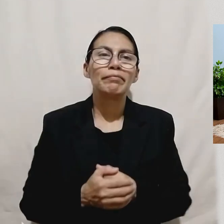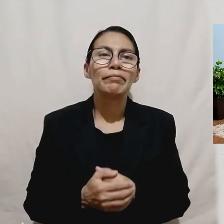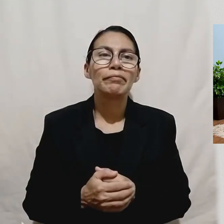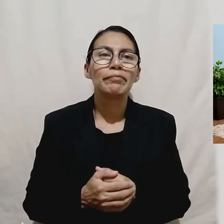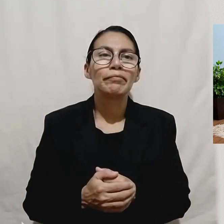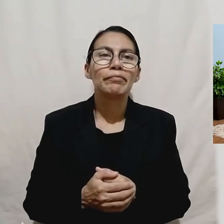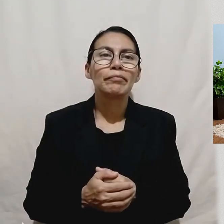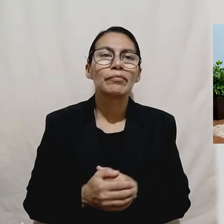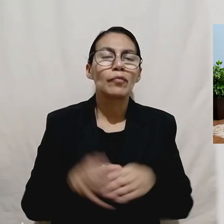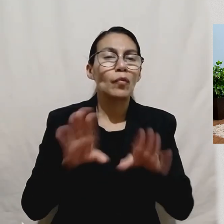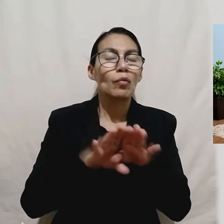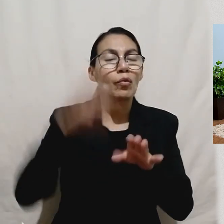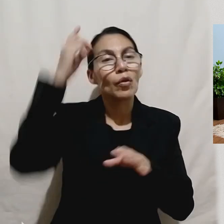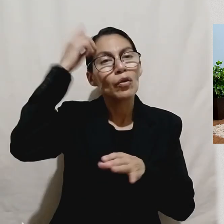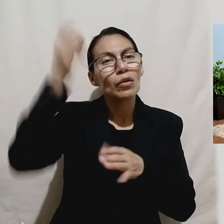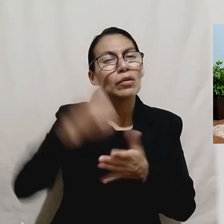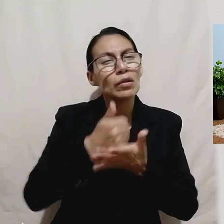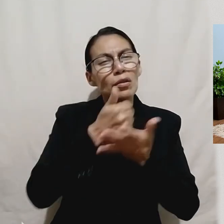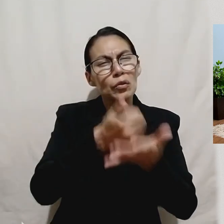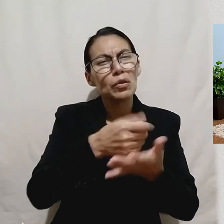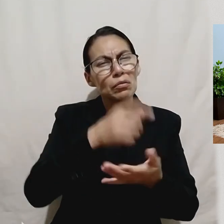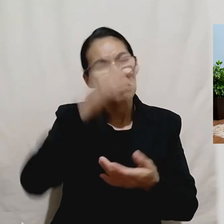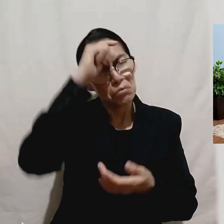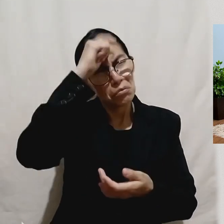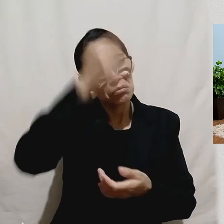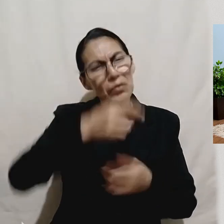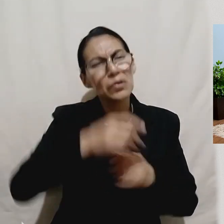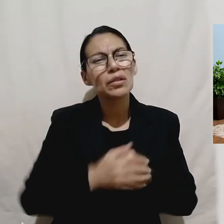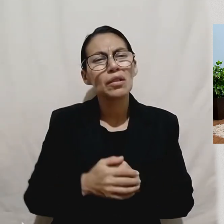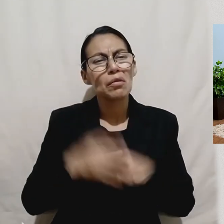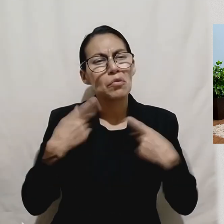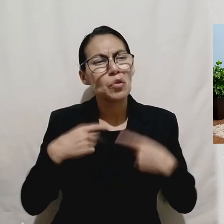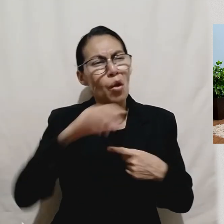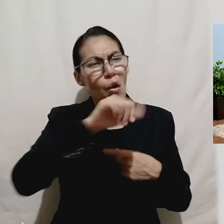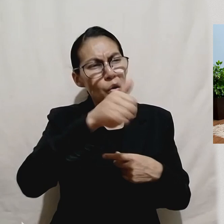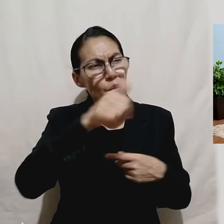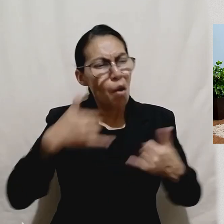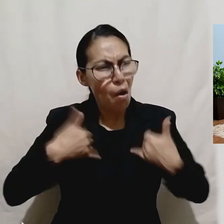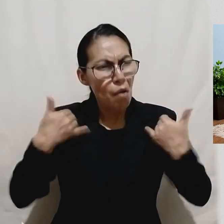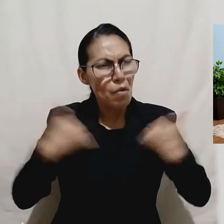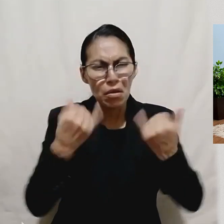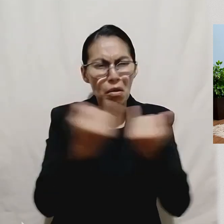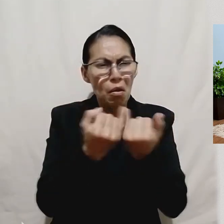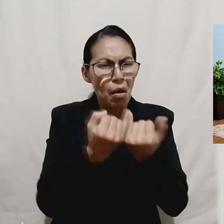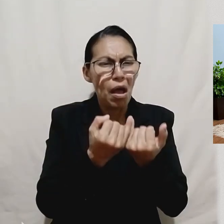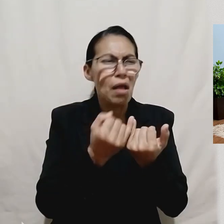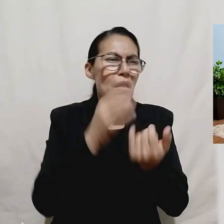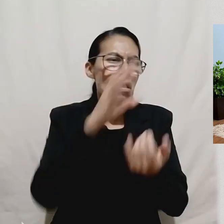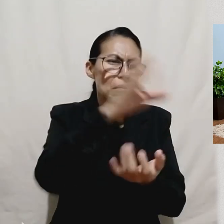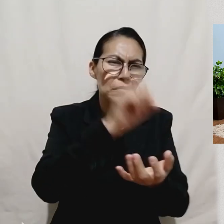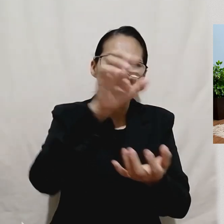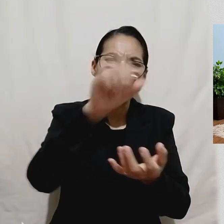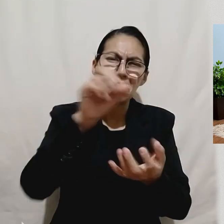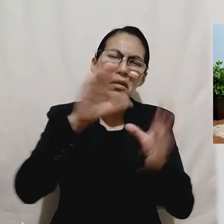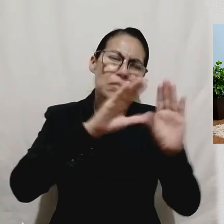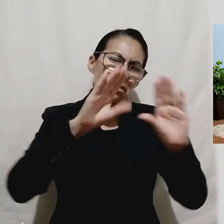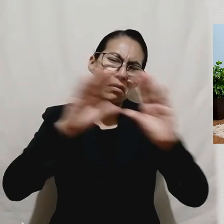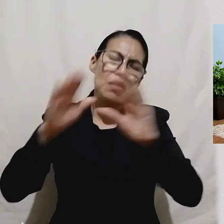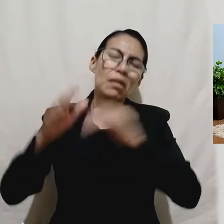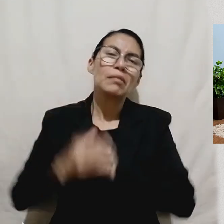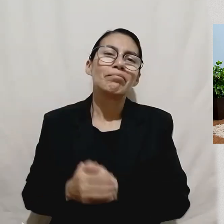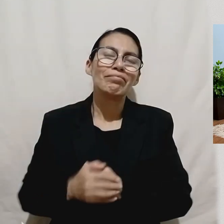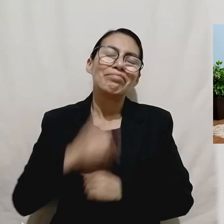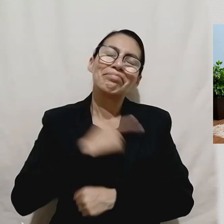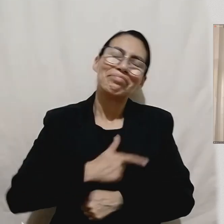extensión su la influencia que Dios está colocando en ustedes y pueden alcanzar a otros jóvenes igual que ustedes qué